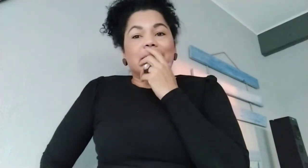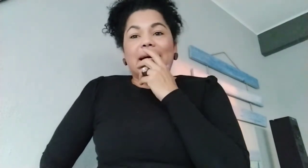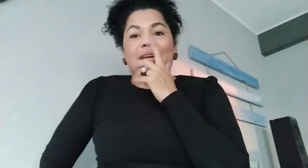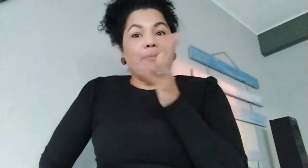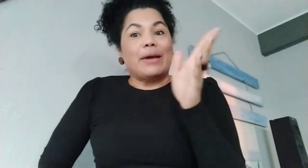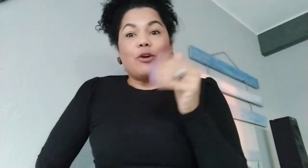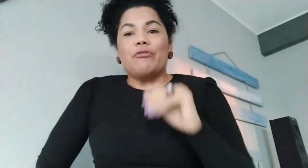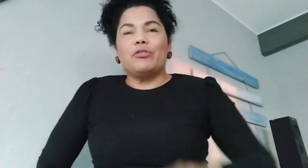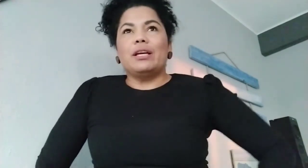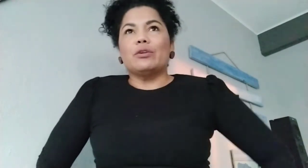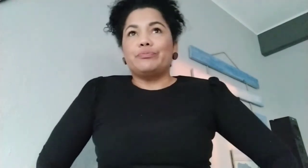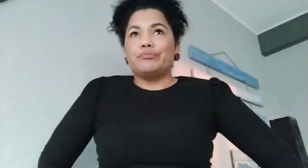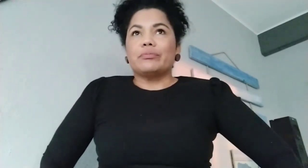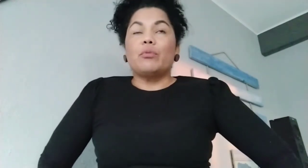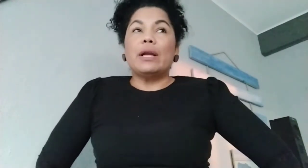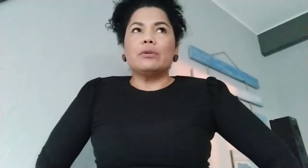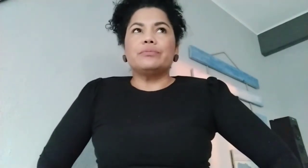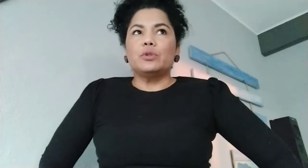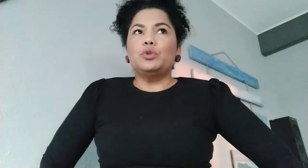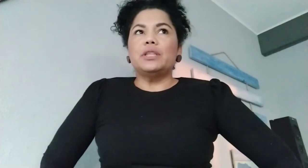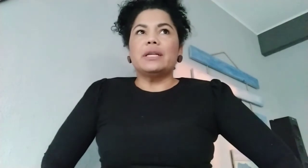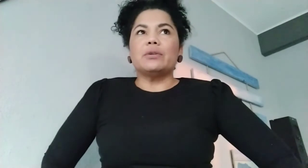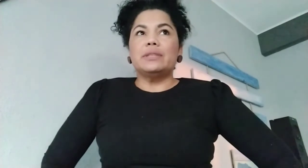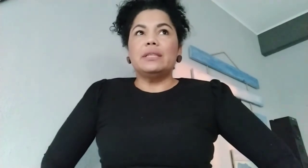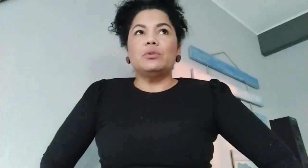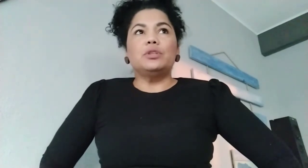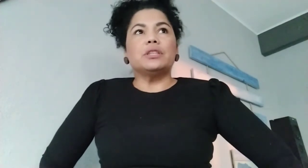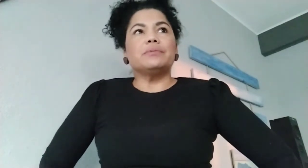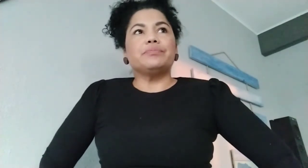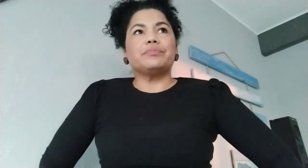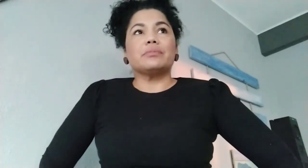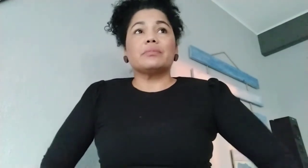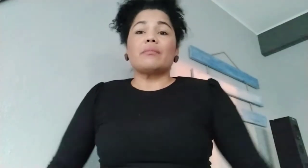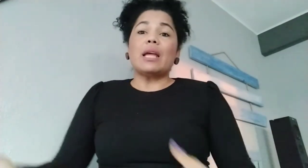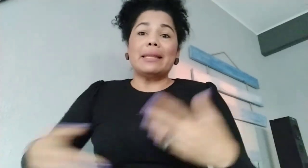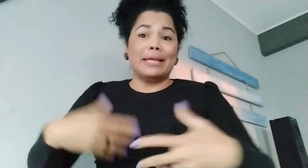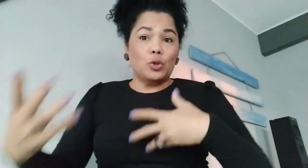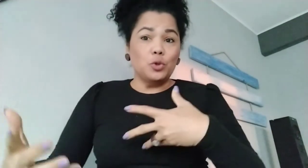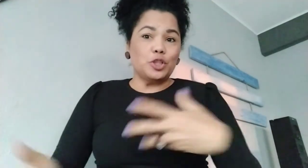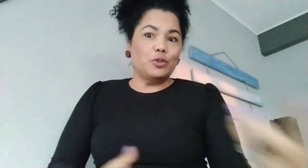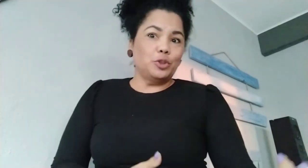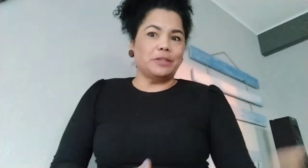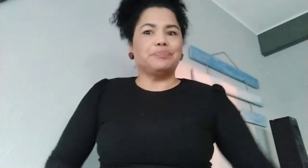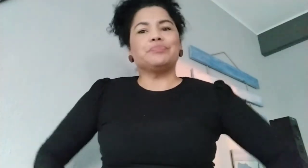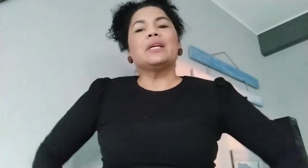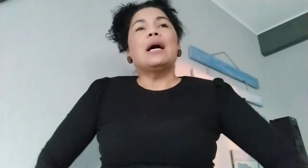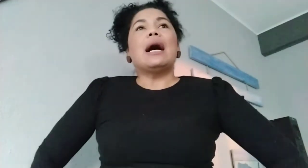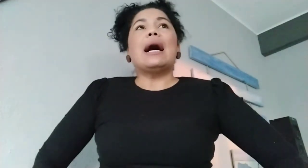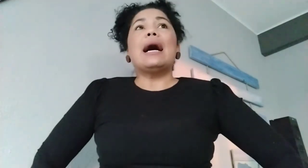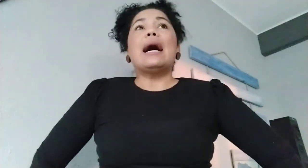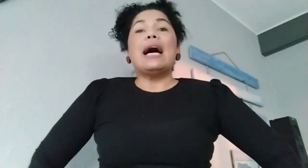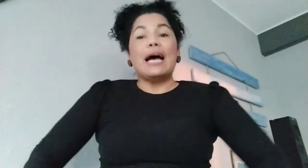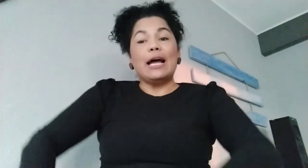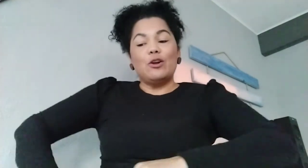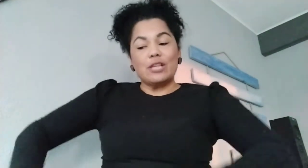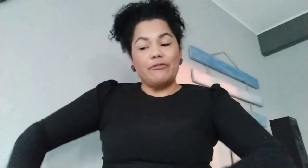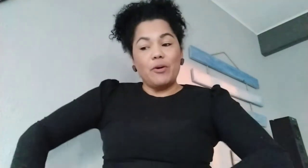ay, me ha confundido. Bueno, duchi creo, sí, duchi. De duchi. Ah, los